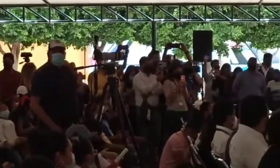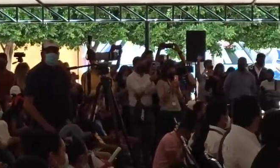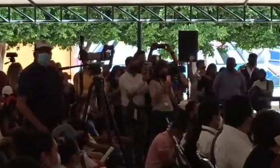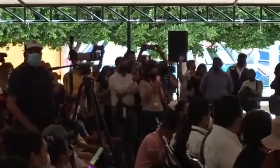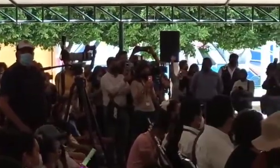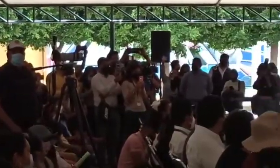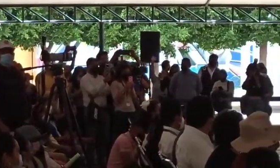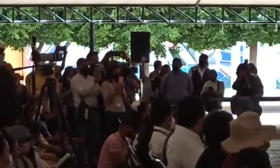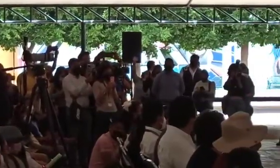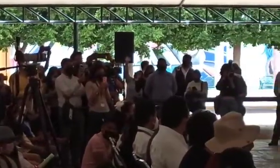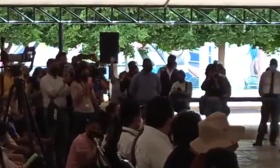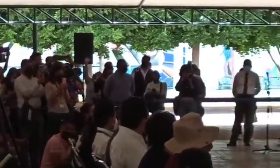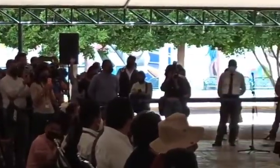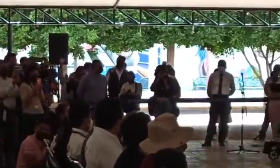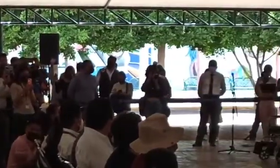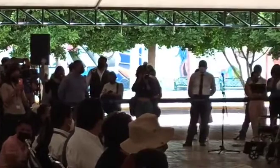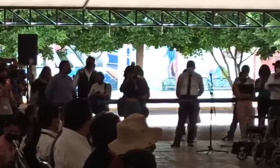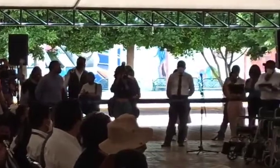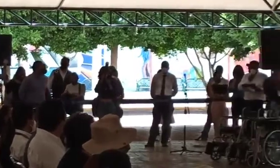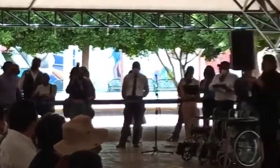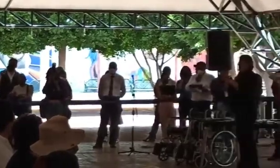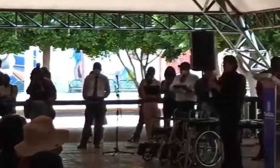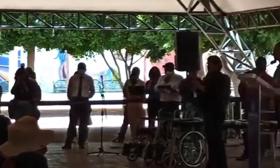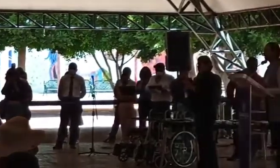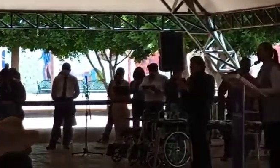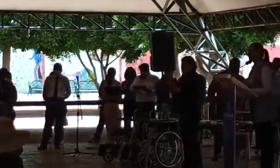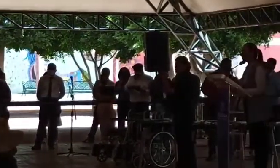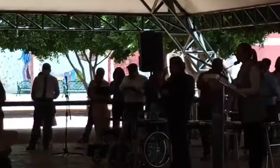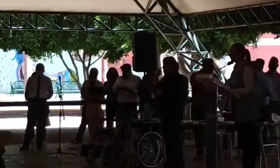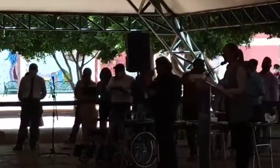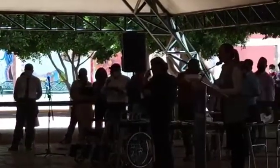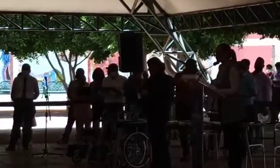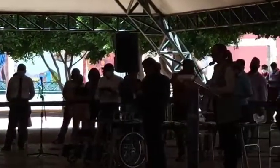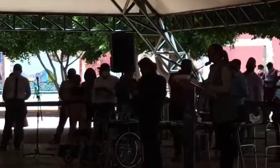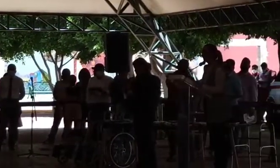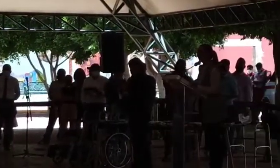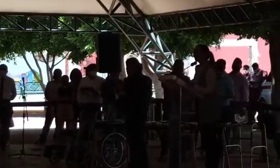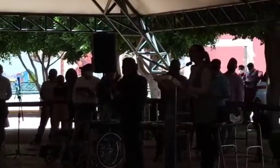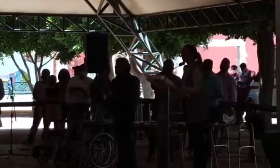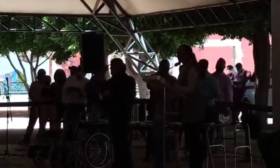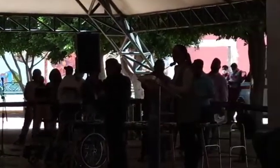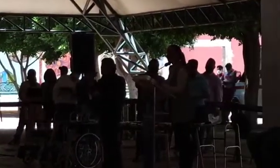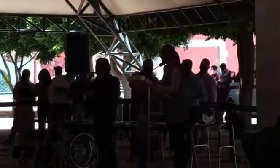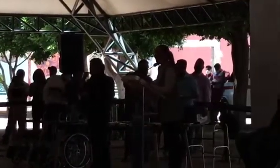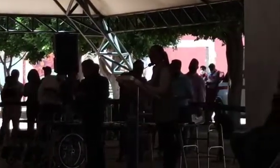400 vales del programa de salud visual. Esto será para los pequeños que